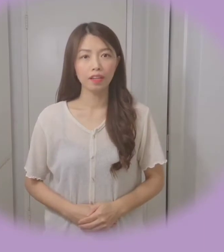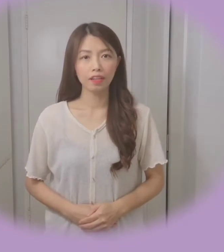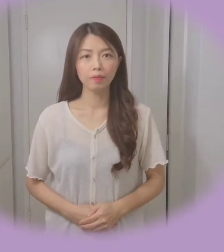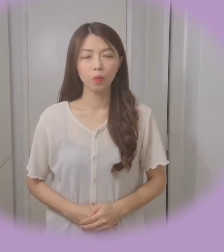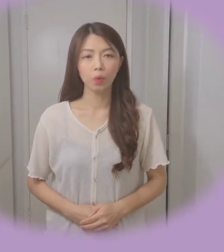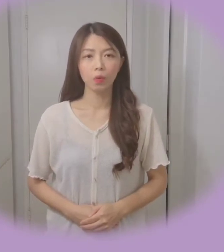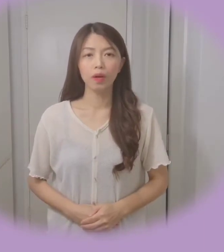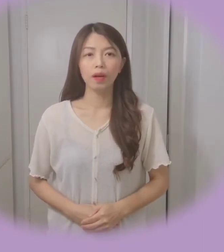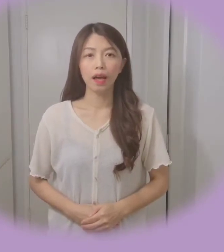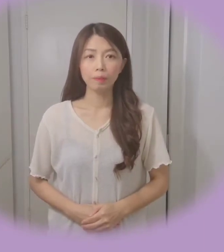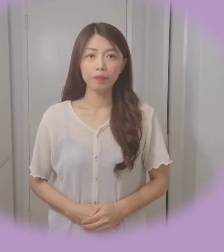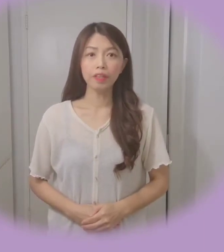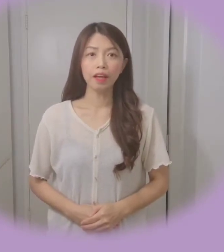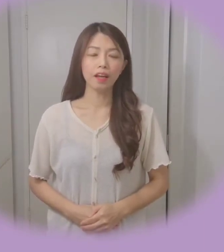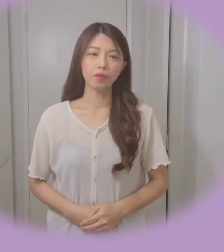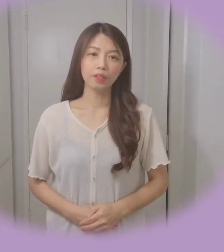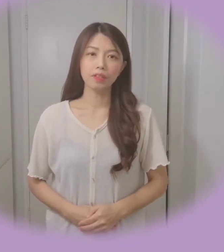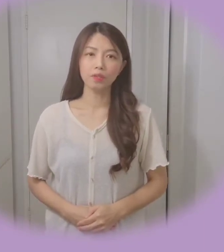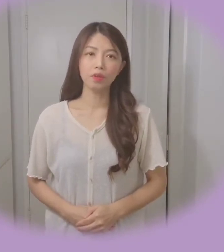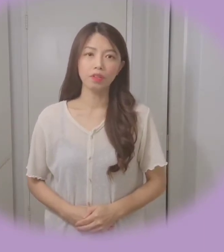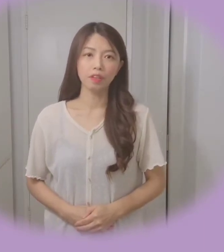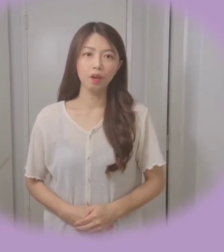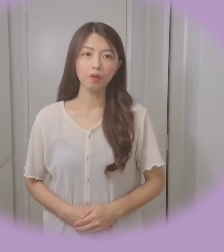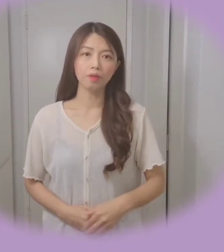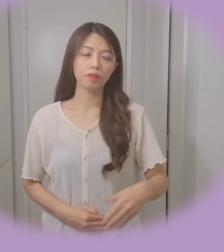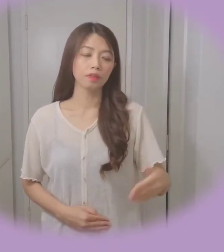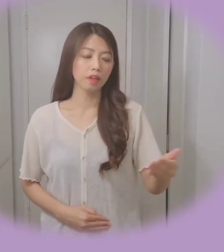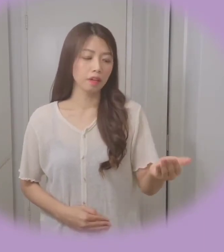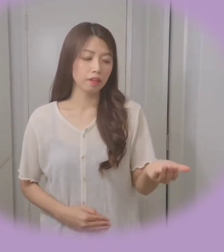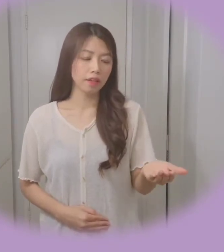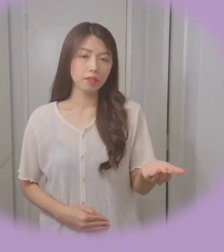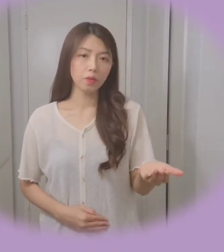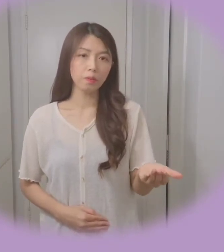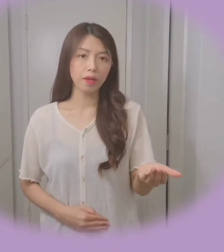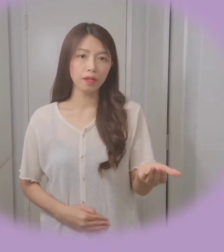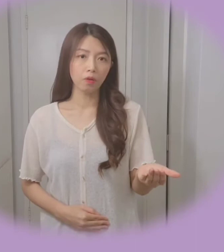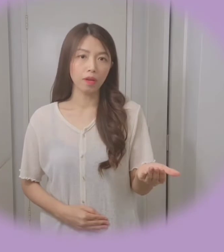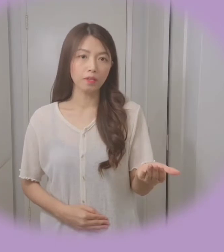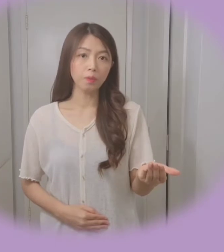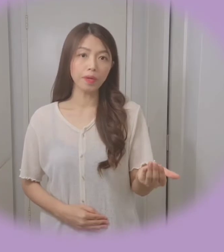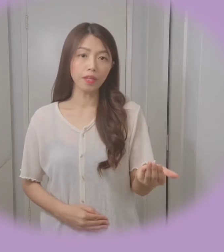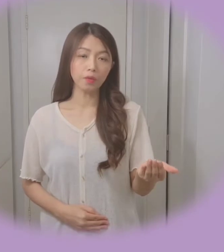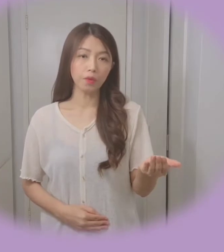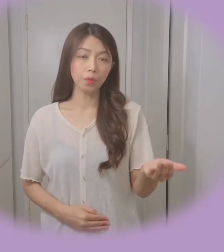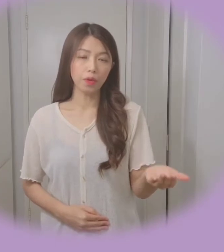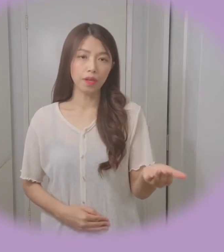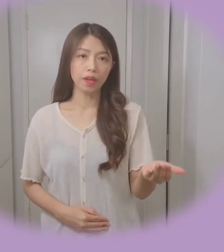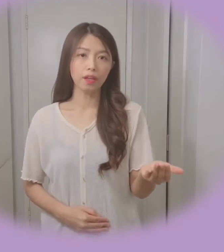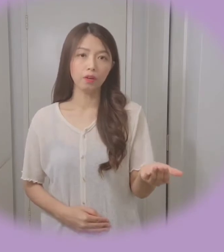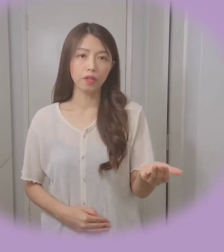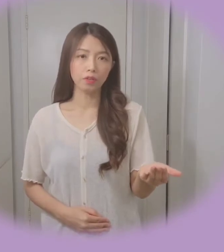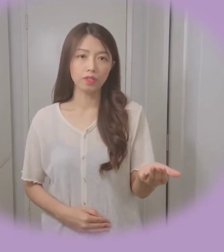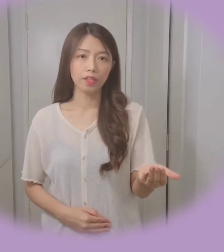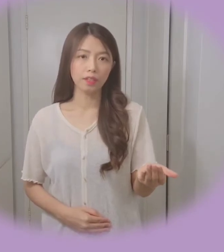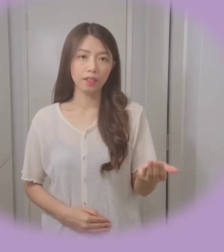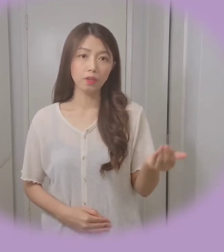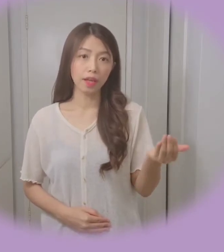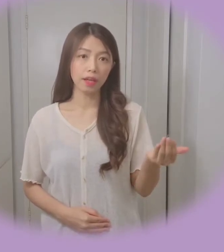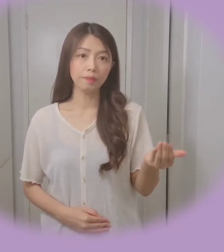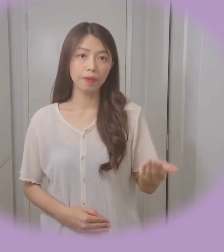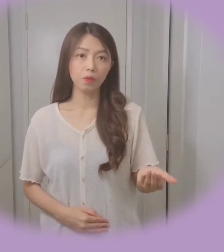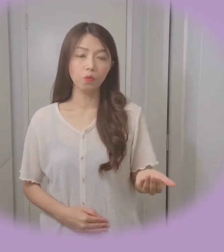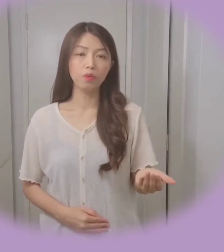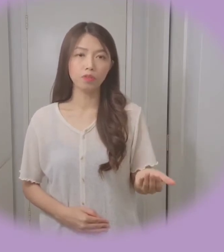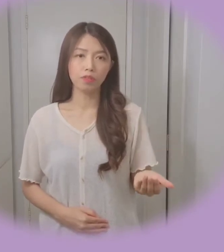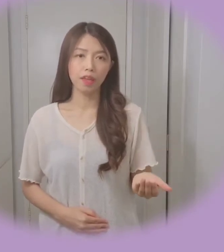아프던 너의 이름도. 아프다 라고 한 뜻의 수어는요, 한 손만 이렇게 손바닥이 위로 보이게 이렇게 두신